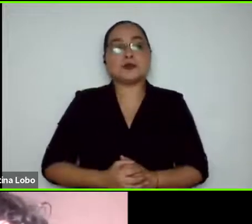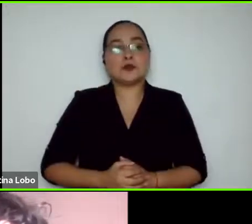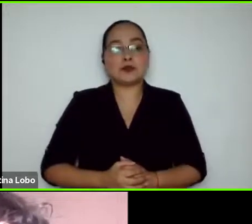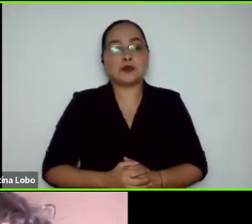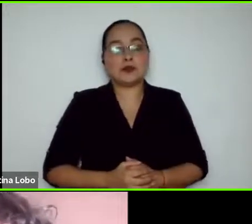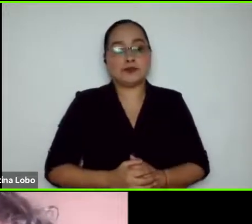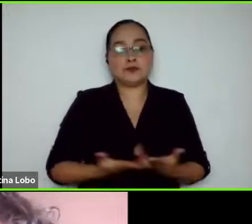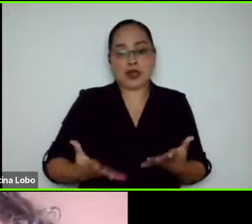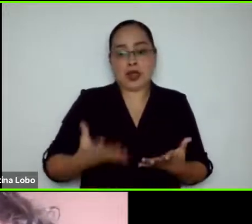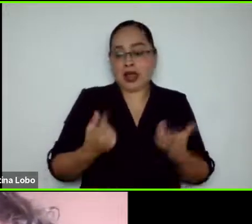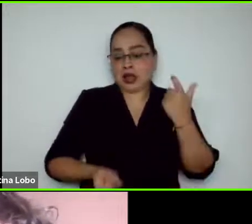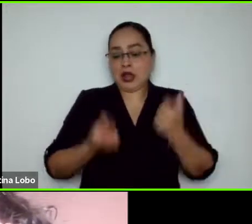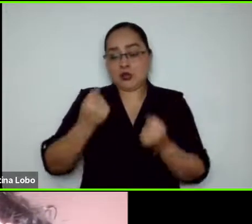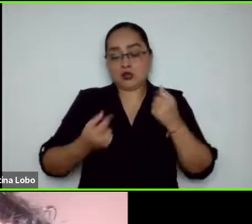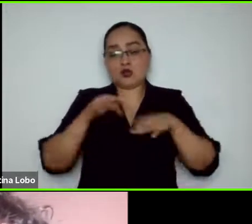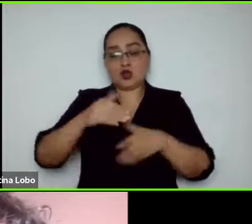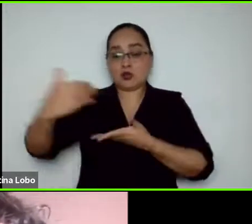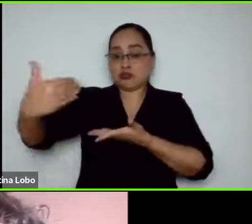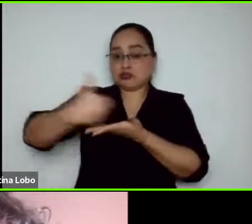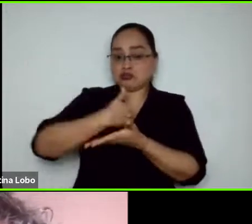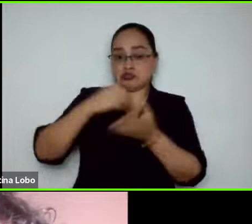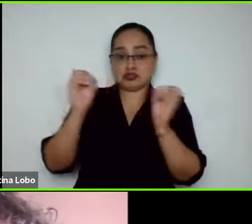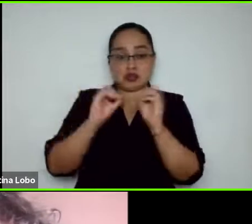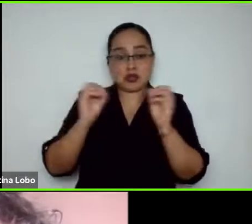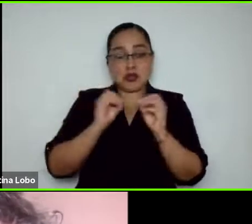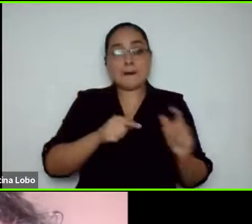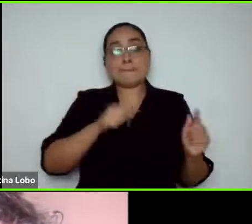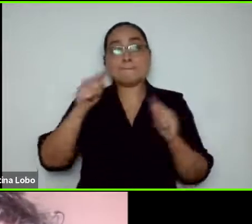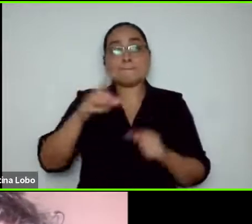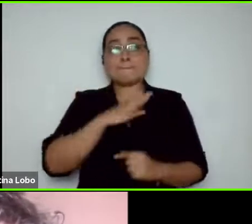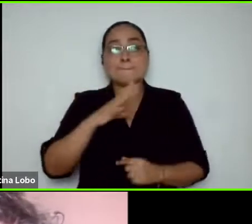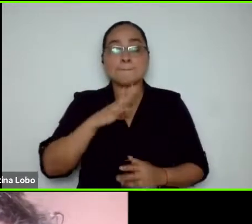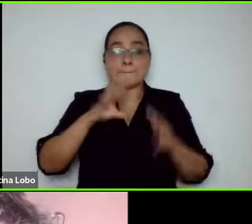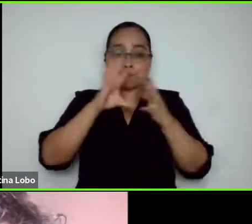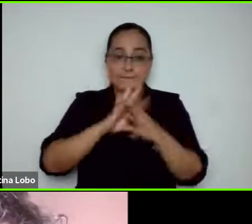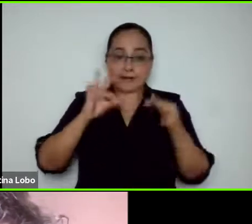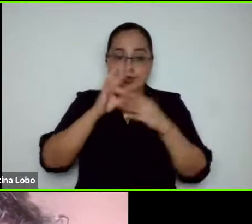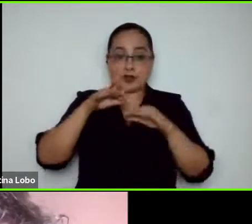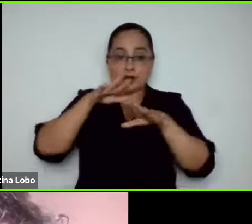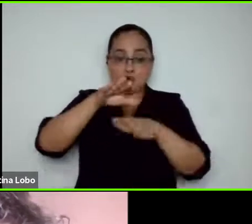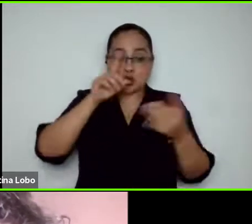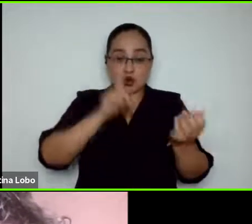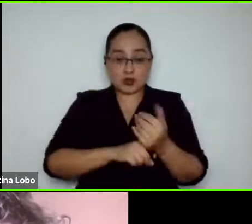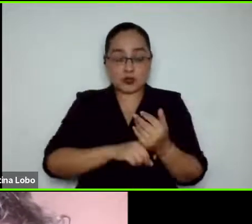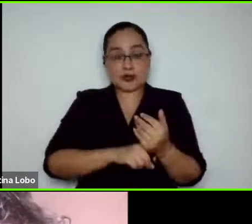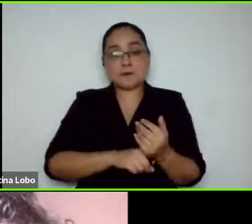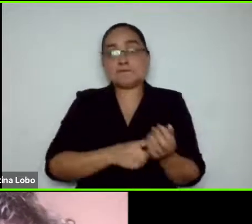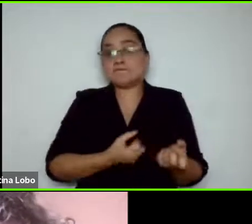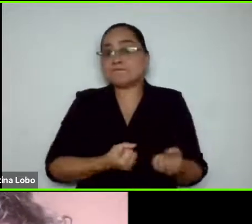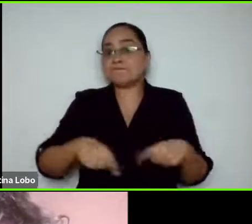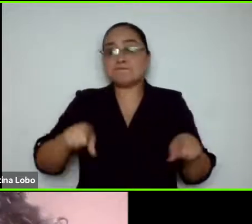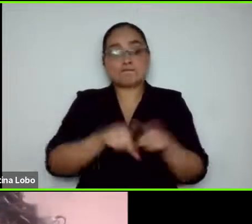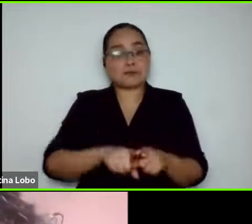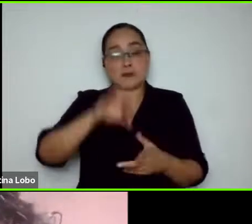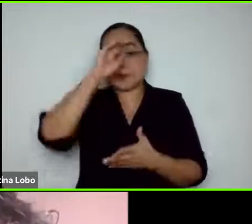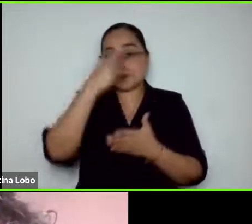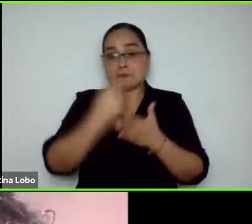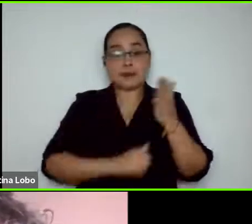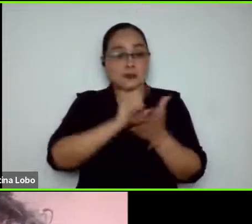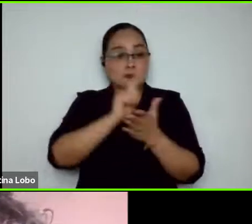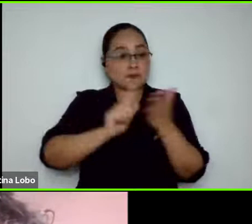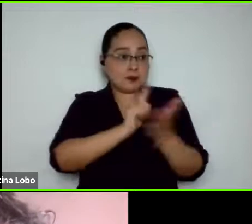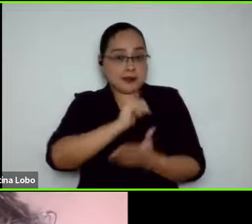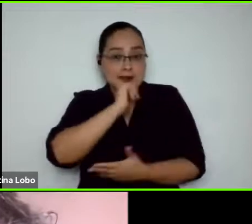no interferencia, o por ejemplo, la libertad de expresión requiere que si yo estoy parado en la plaza pública y no estoy violando ningún reglamento, más bien una